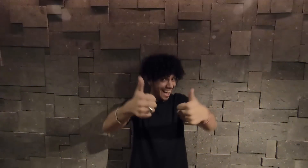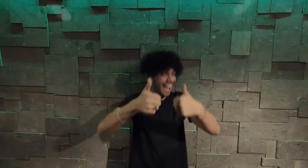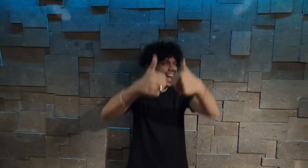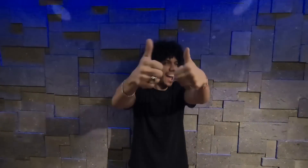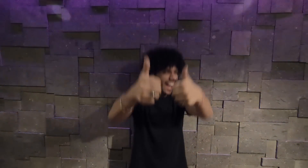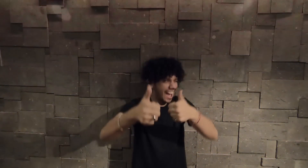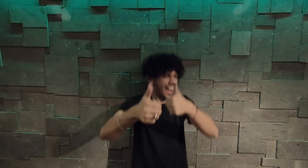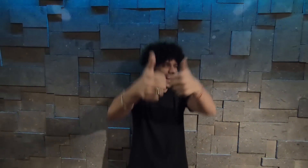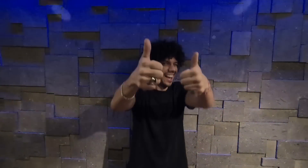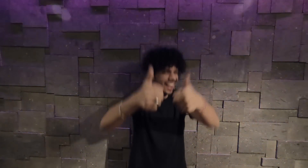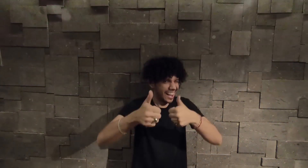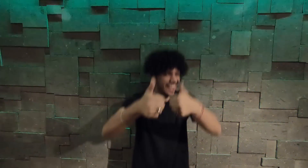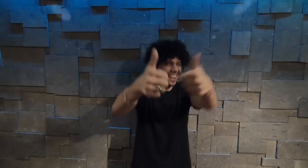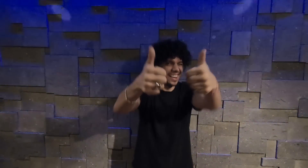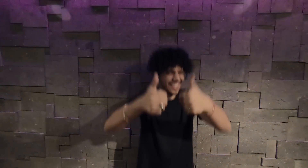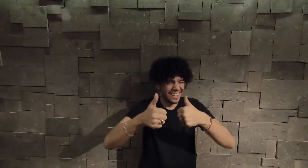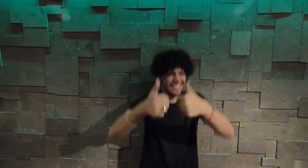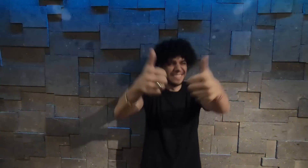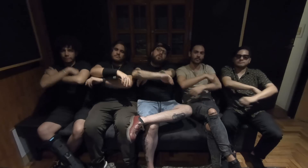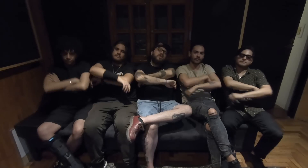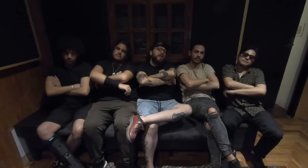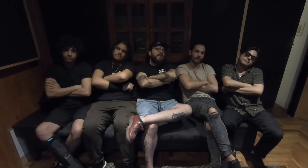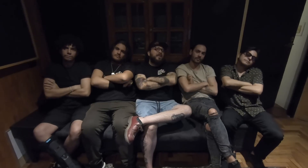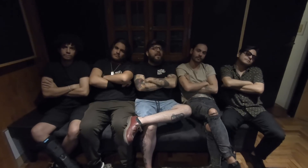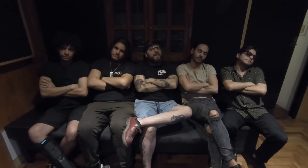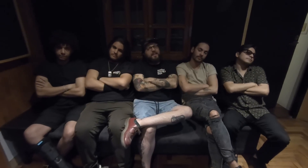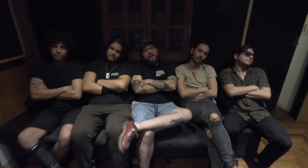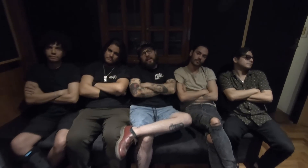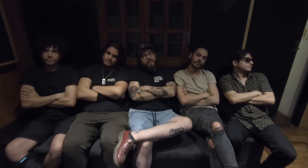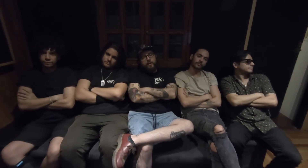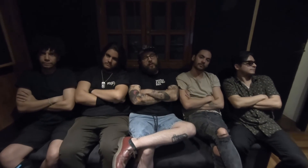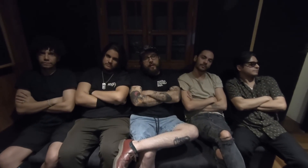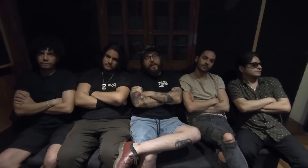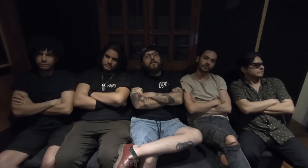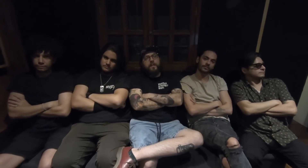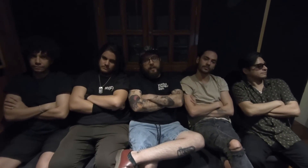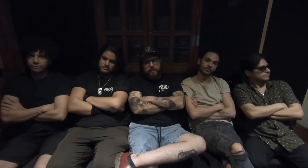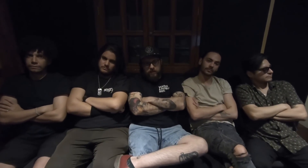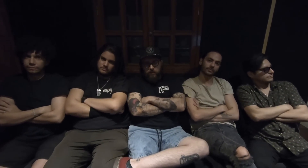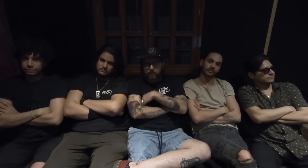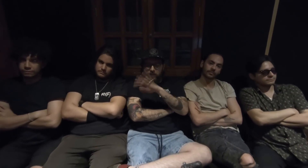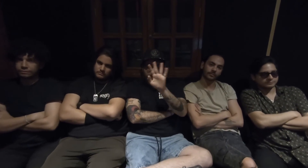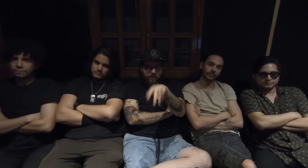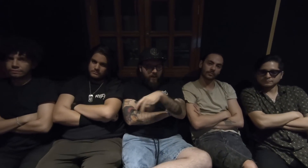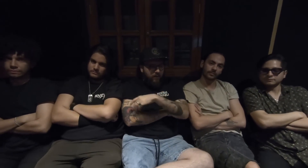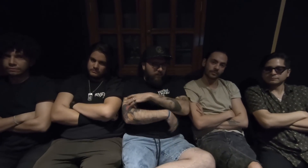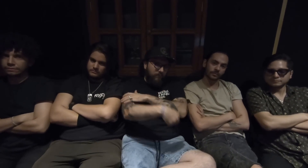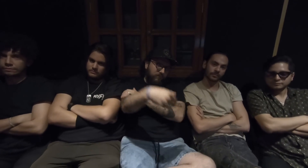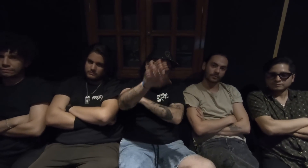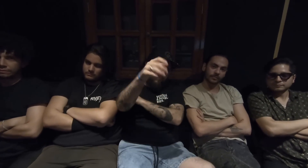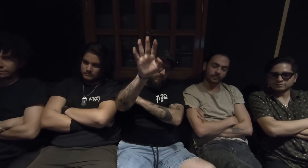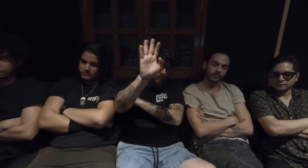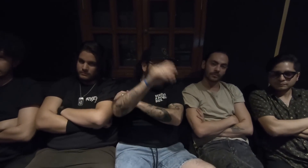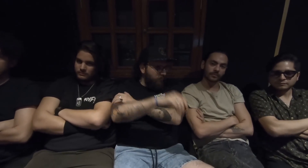y aquí viene la primera mitad. Tú no tienes nada que hacer aquí si no quieres mi disco. Nah, llégale ya.